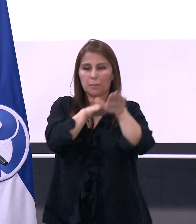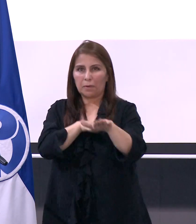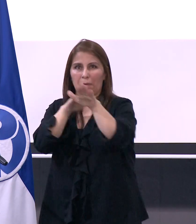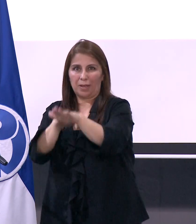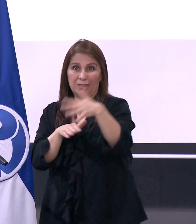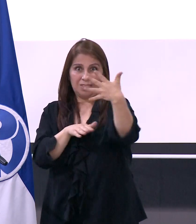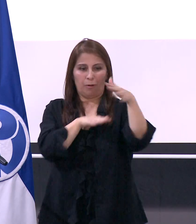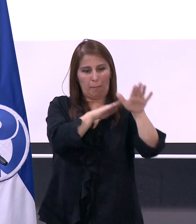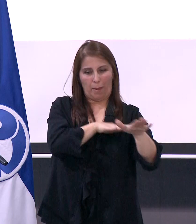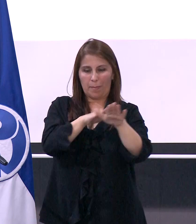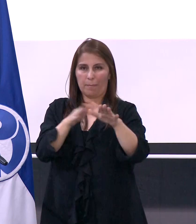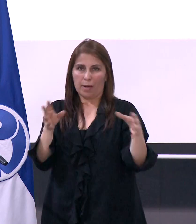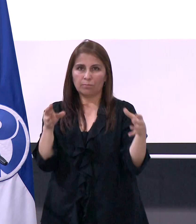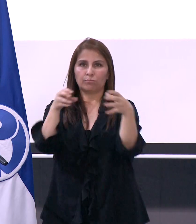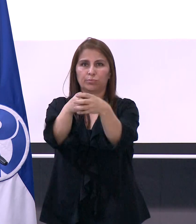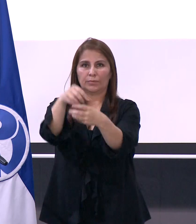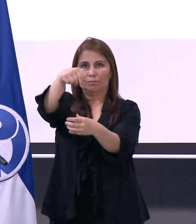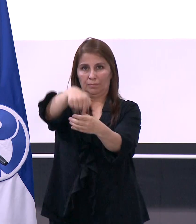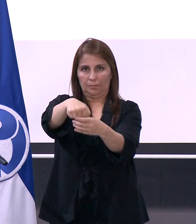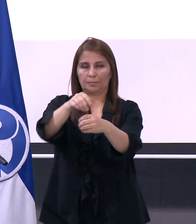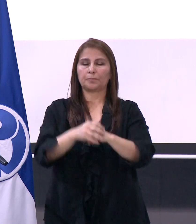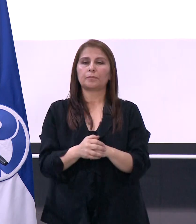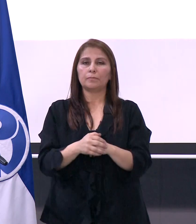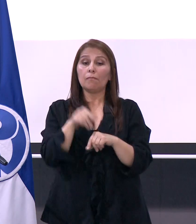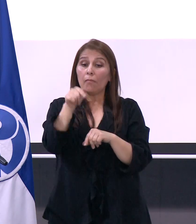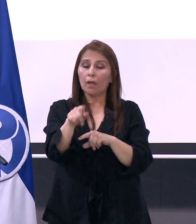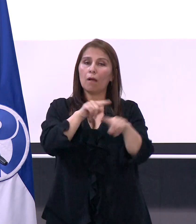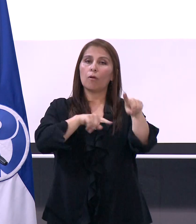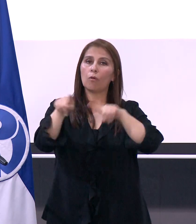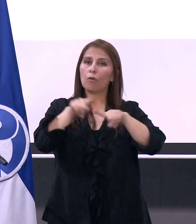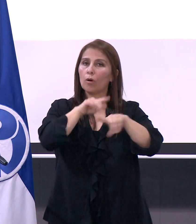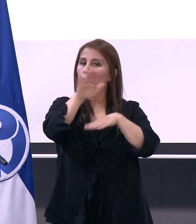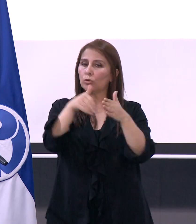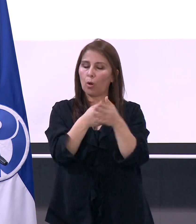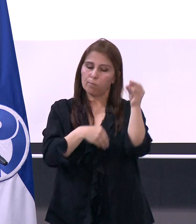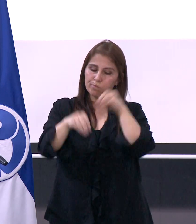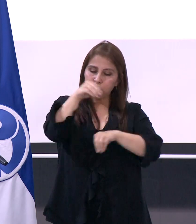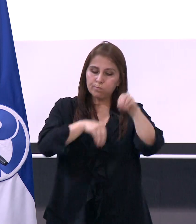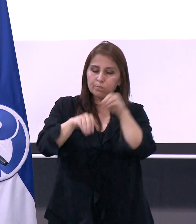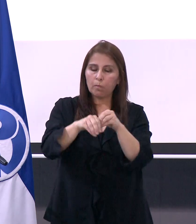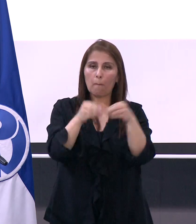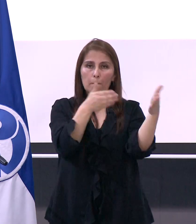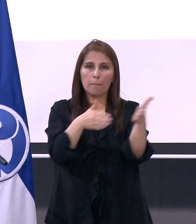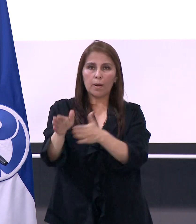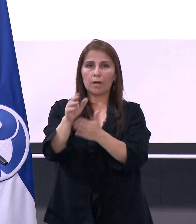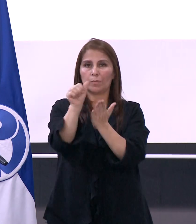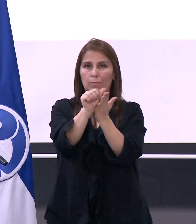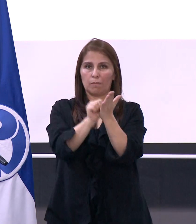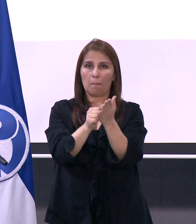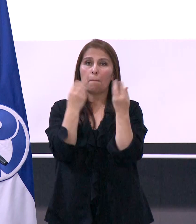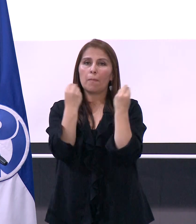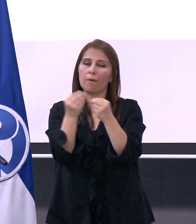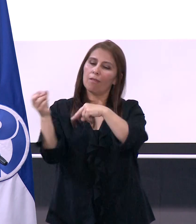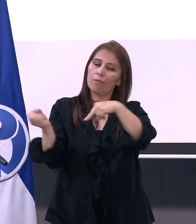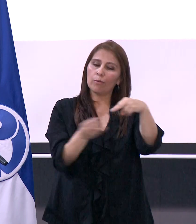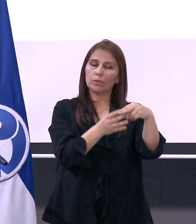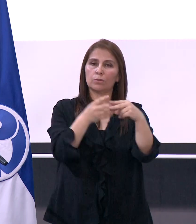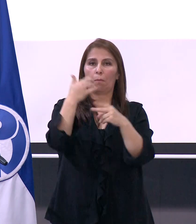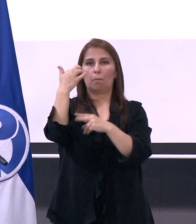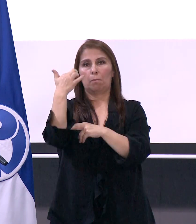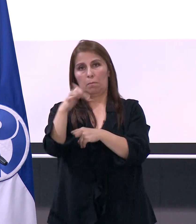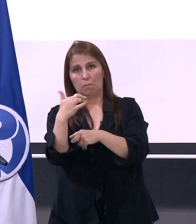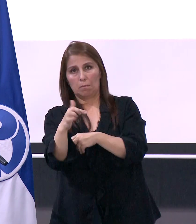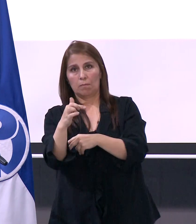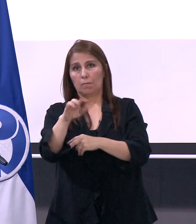de estudio además desde donde se coordinaba la elaboración de planes y programas para la educación primaria y secundaria de todo